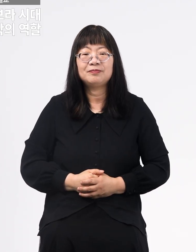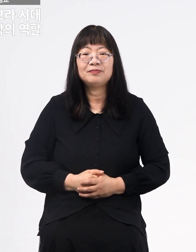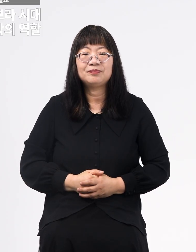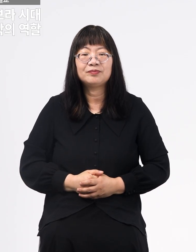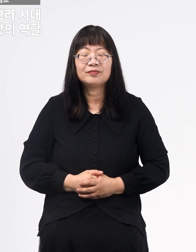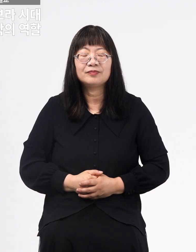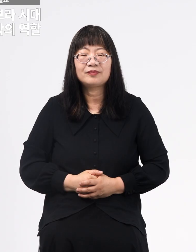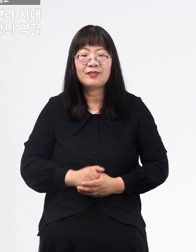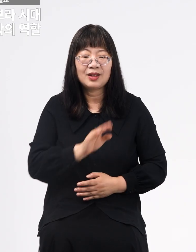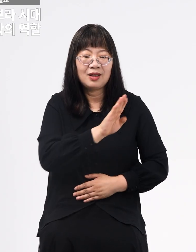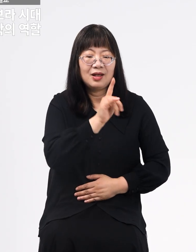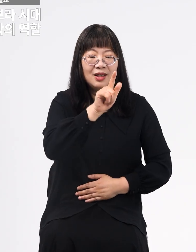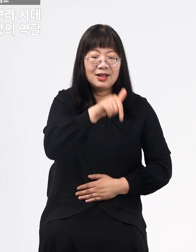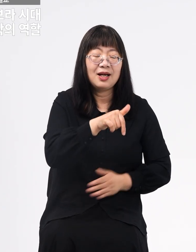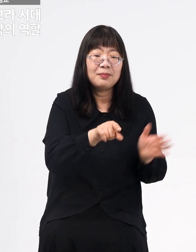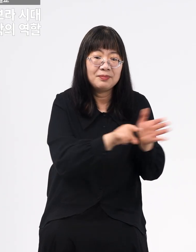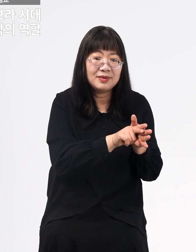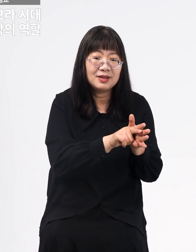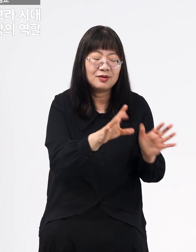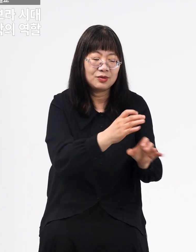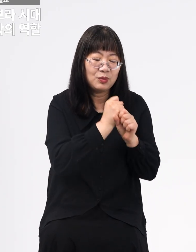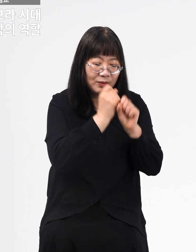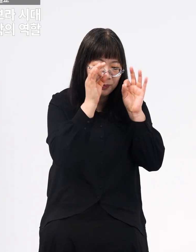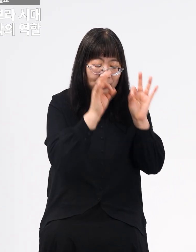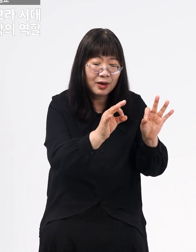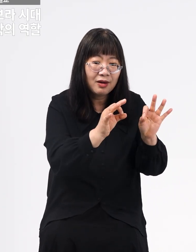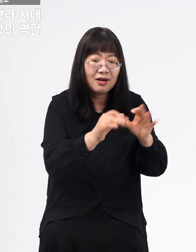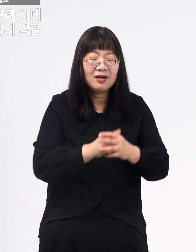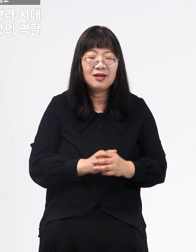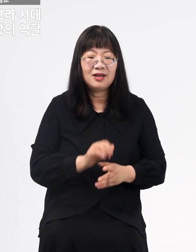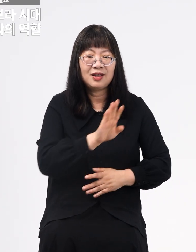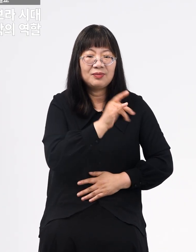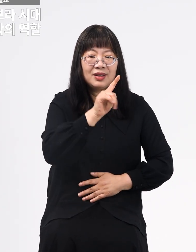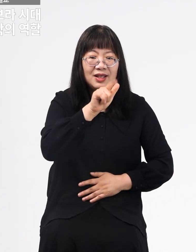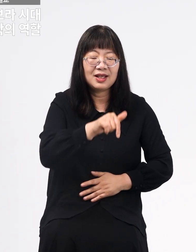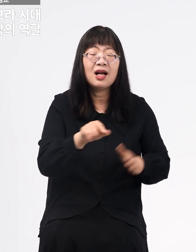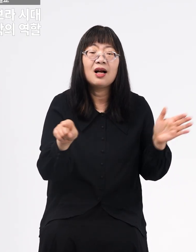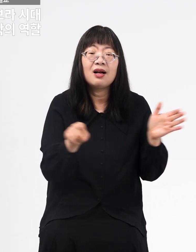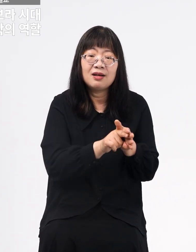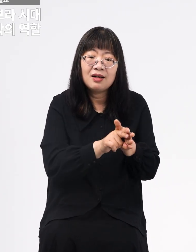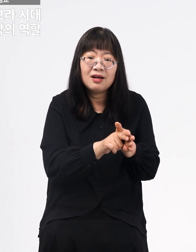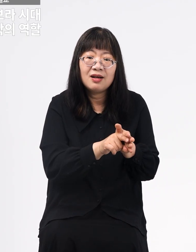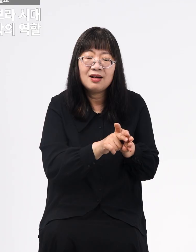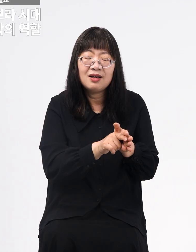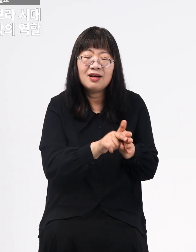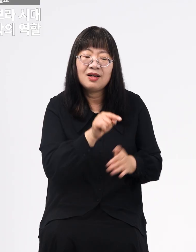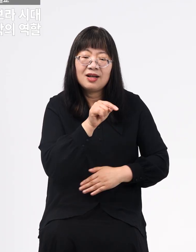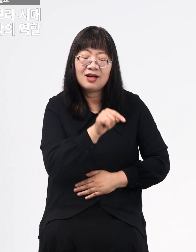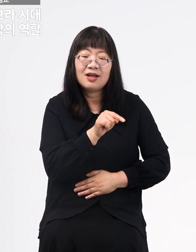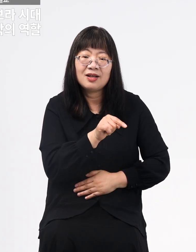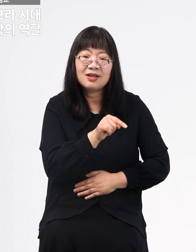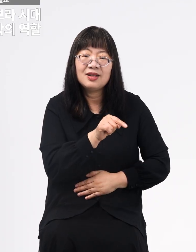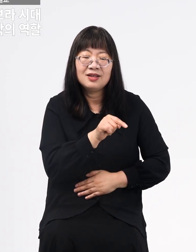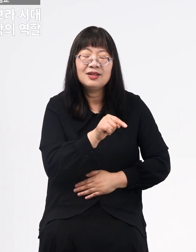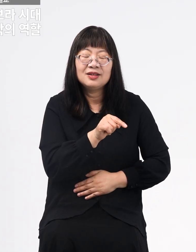그럼 바라기 믿음을 우리가 종합해 보면 바라기 믿음의